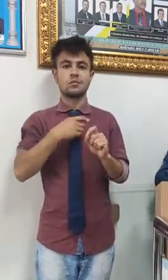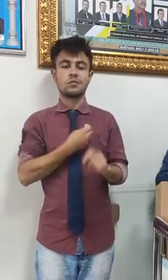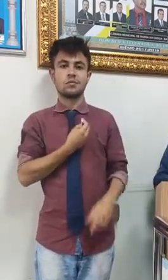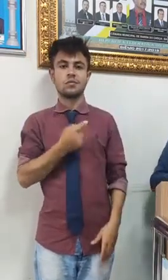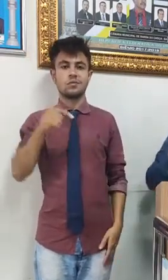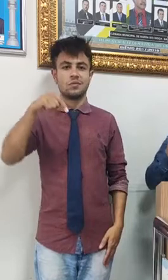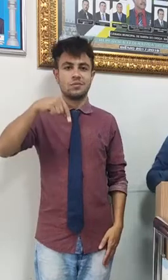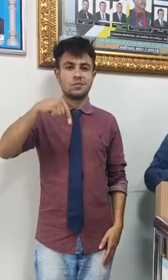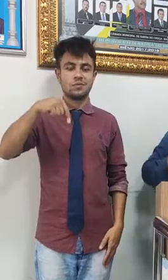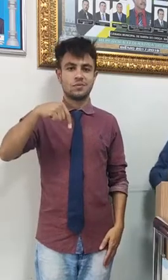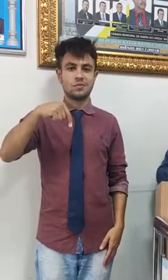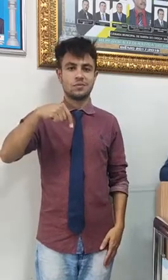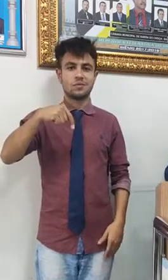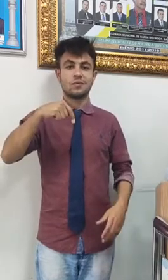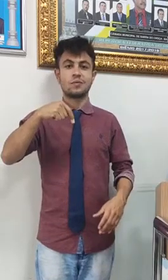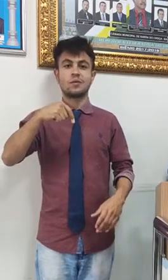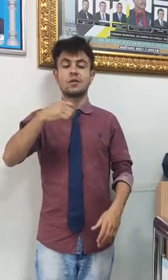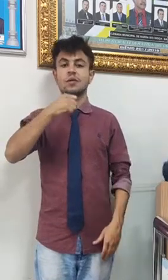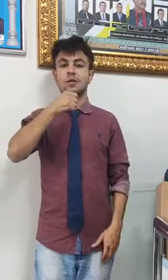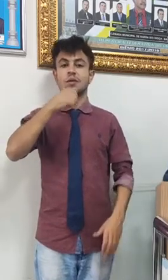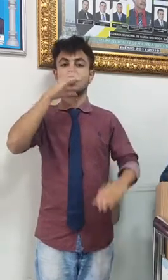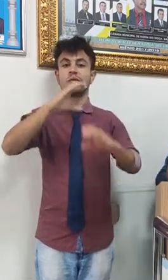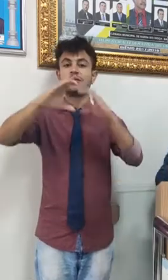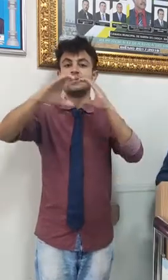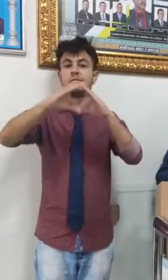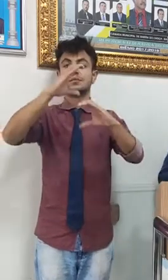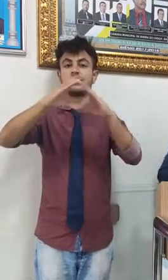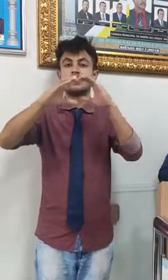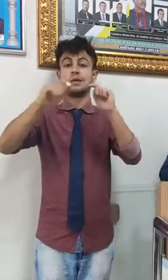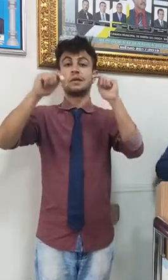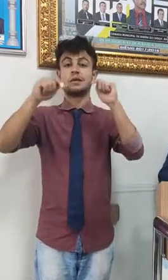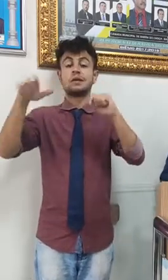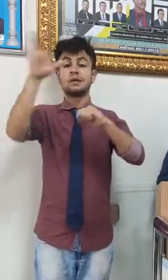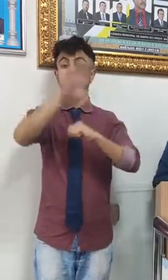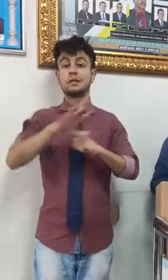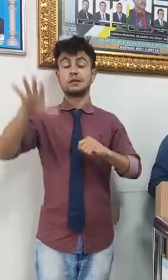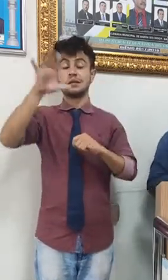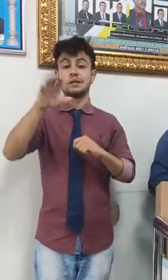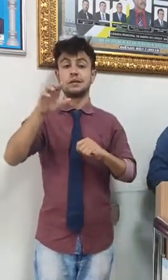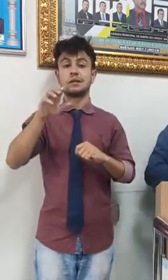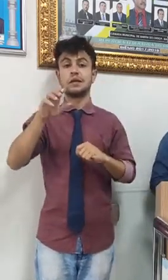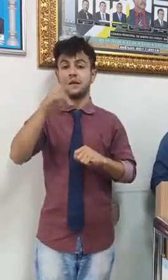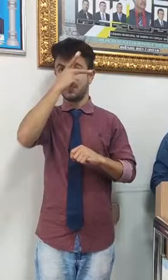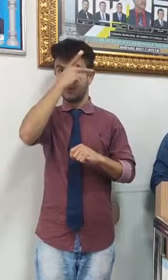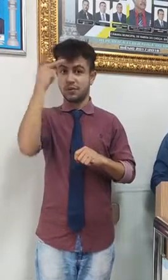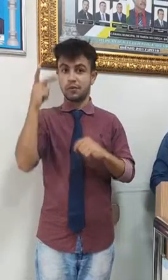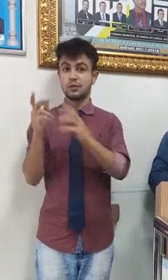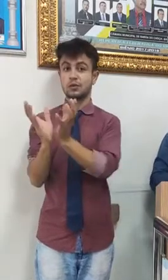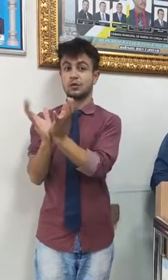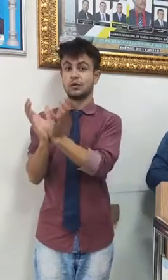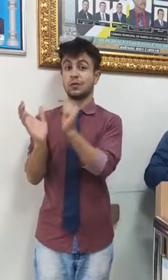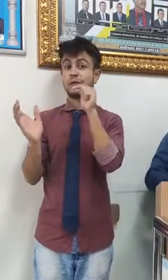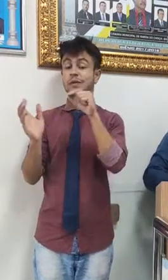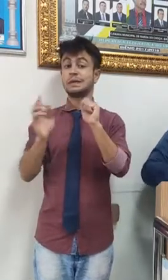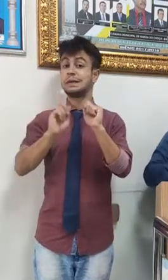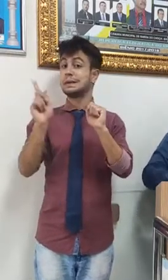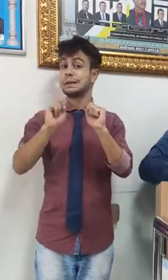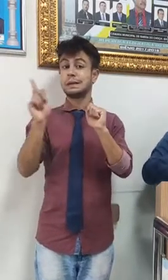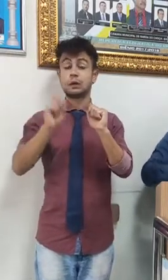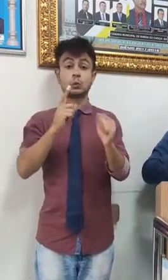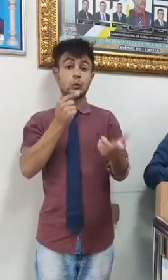do Bahia Tussa. Então, isso a gente deixa claro, nós não botar aqui para mentir para o povo. A gente tem que para falar a verdade. Não, é